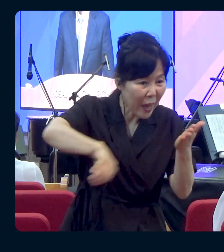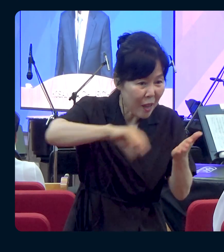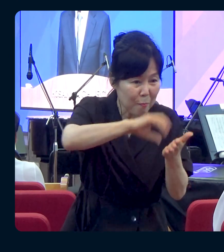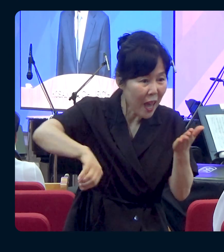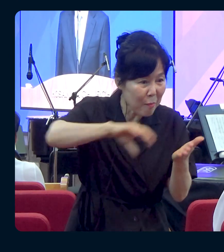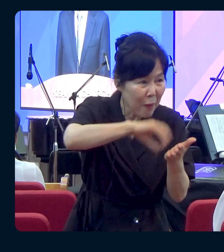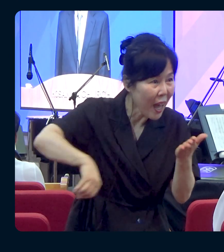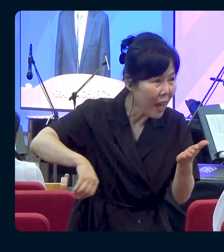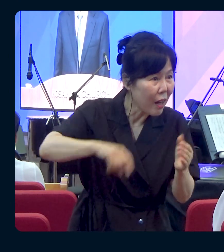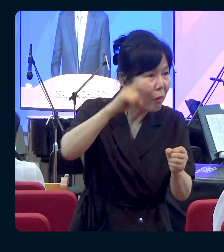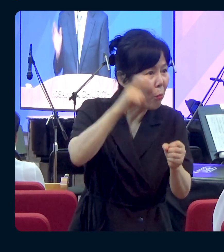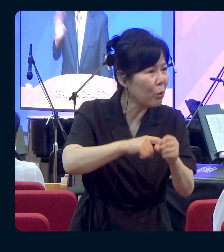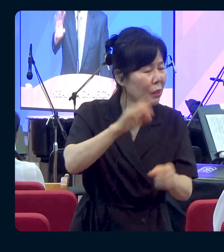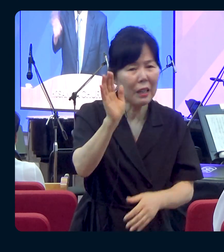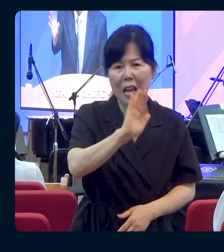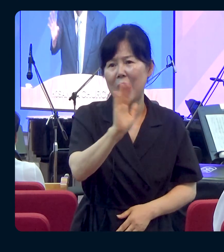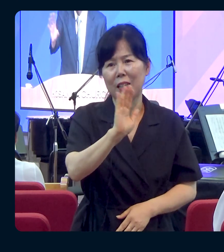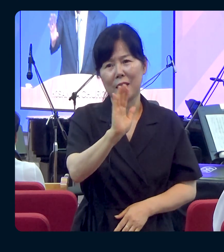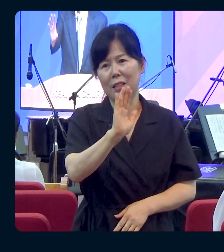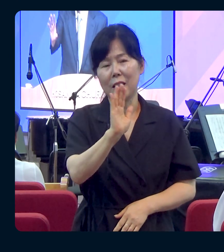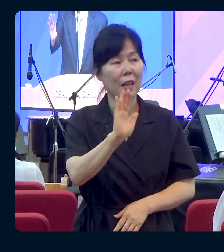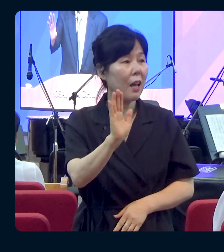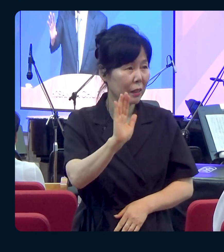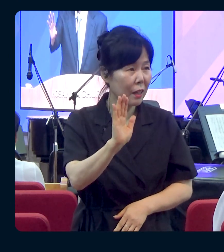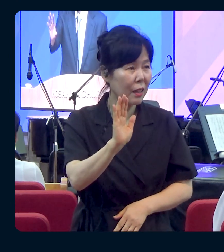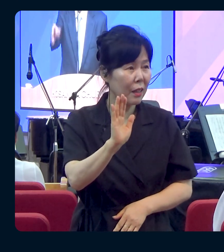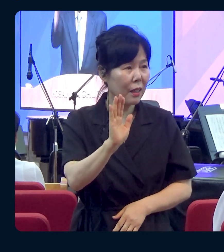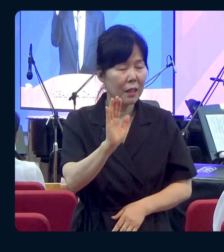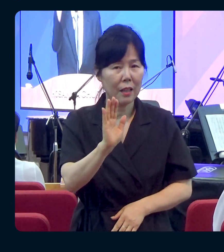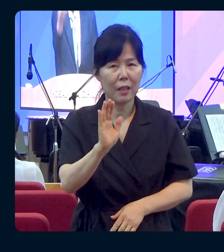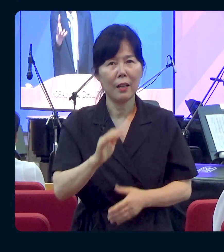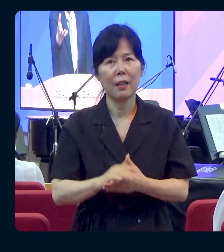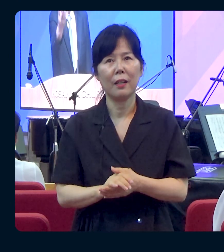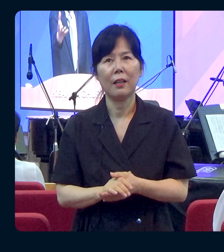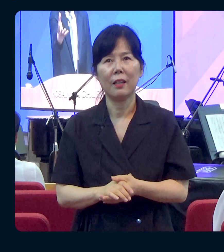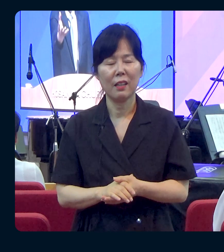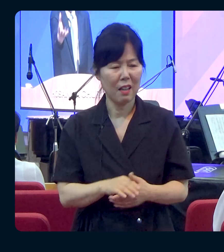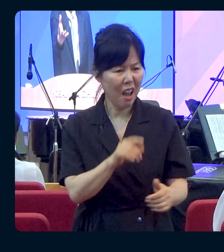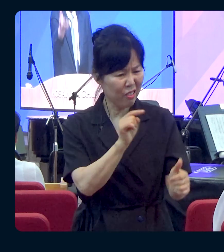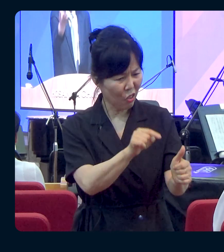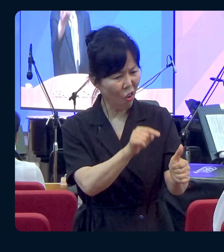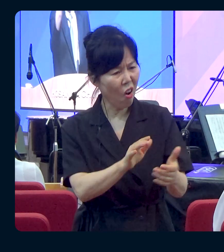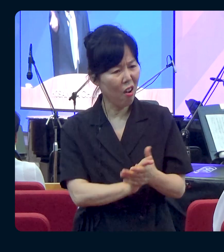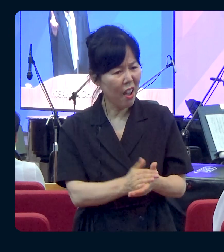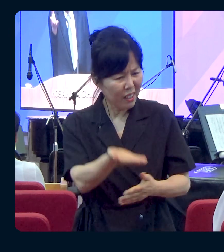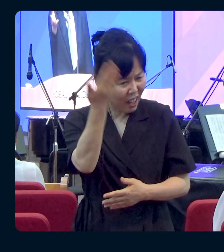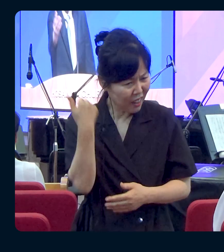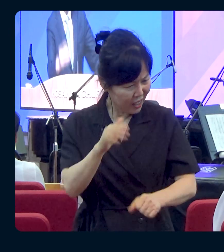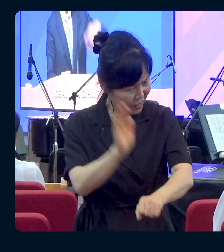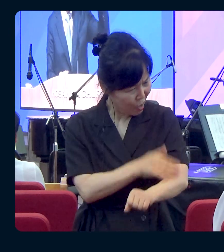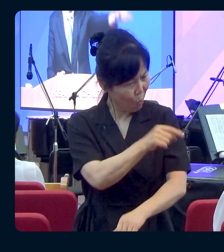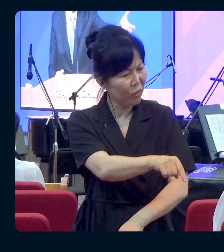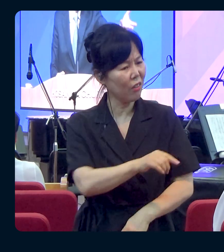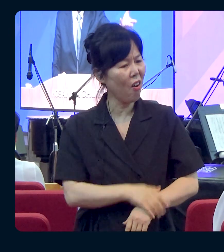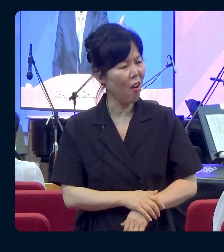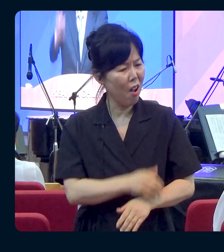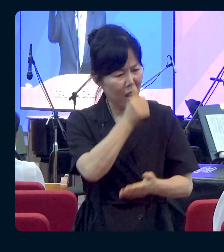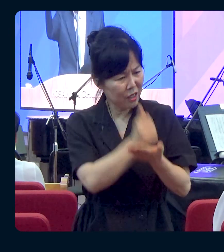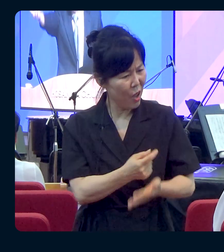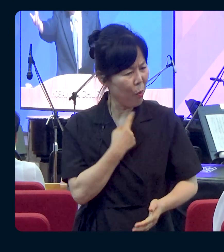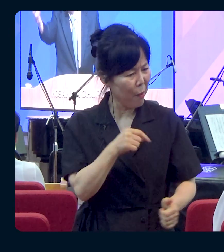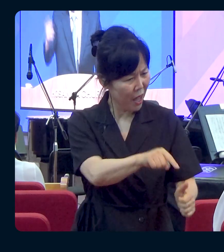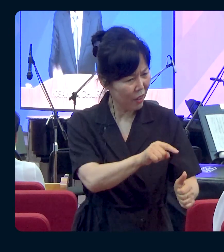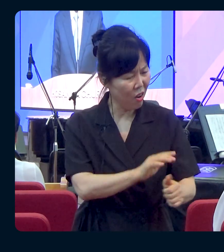점수를 깎아내고 까내는 그런 거기에 집중하지 않으세요. 뭐 얘기하면서 너 보니까 옛날에 이런